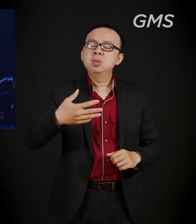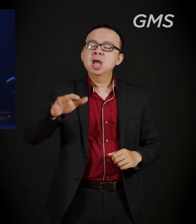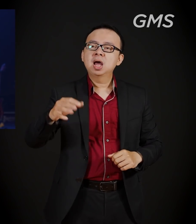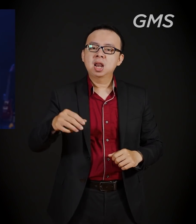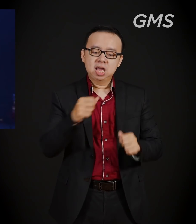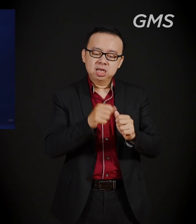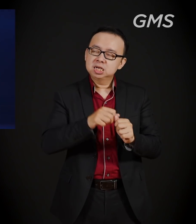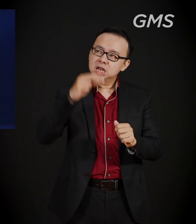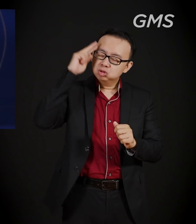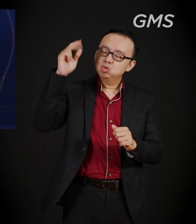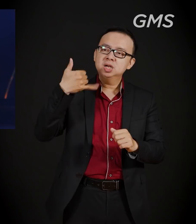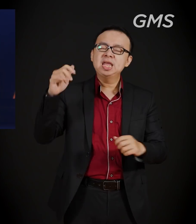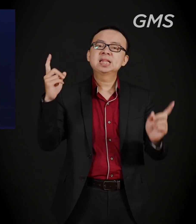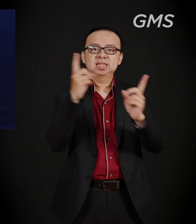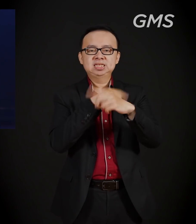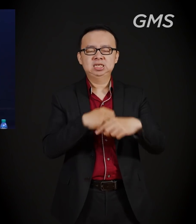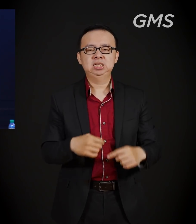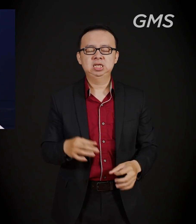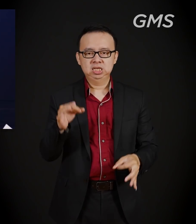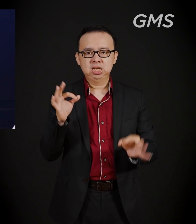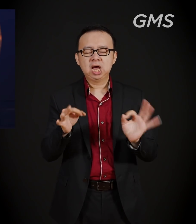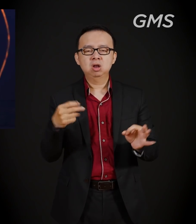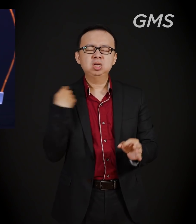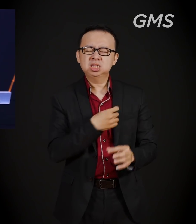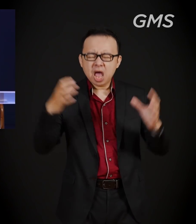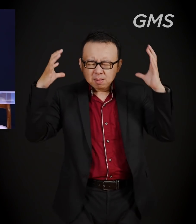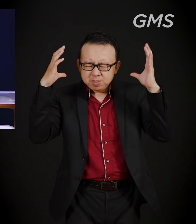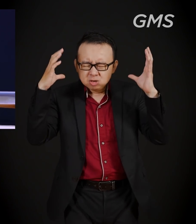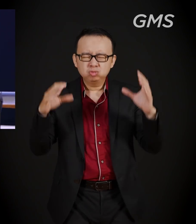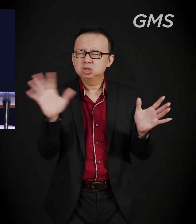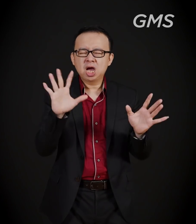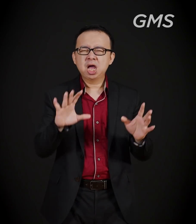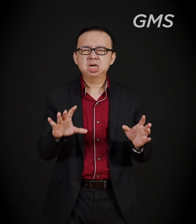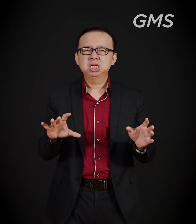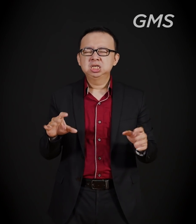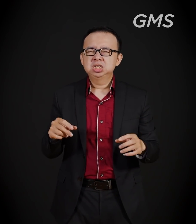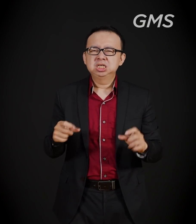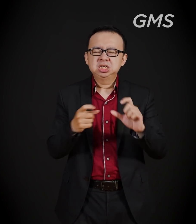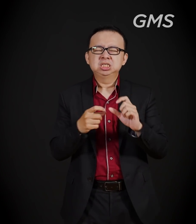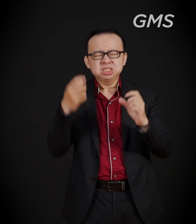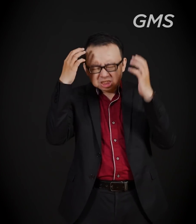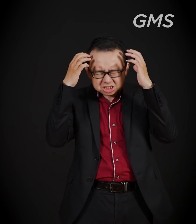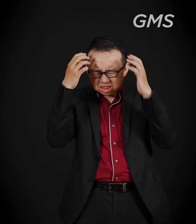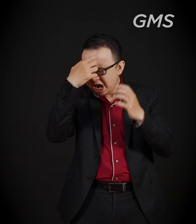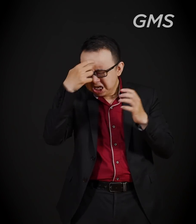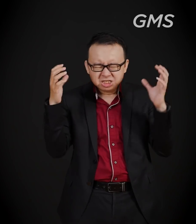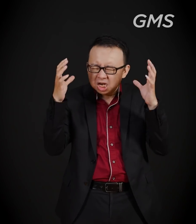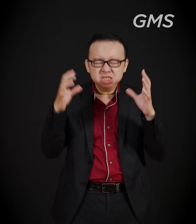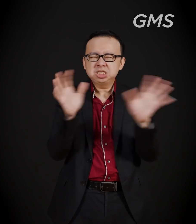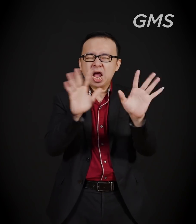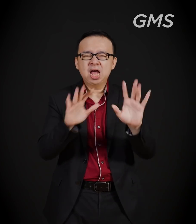nekat. Kalau sudah bingung, jangan stres. Kalau sudah bingung masuk kamar, ingat,